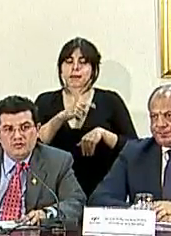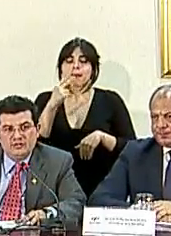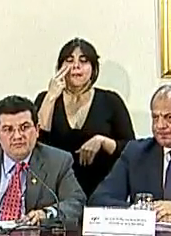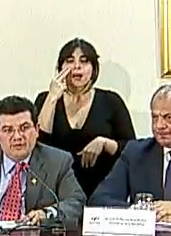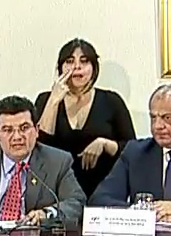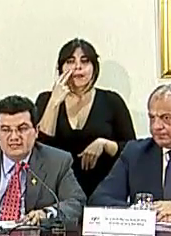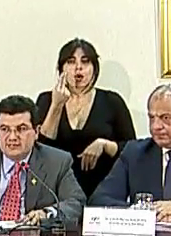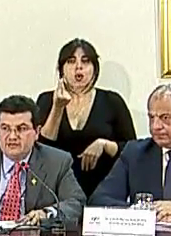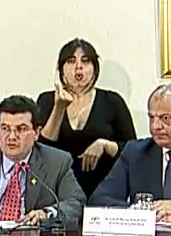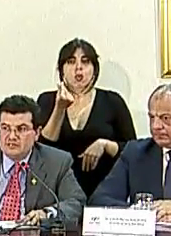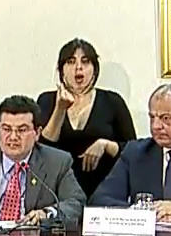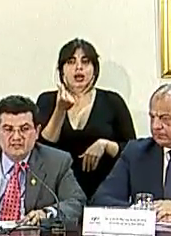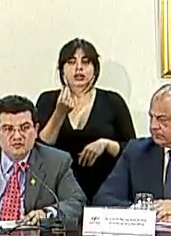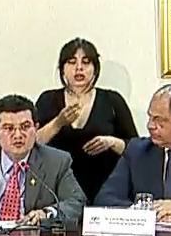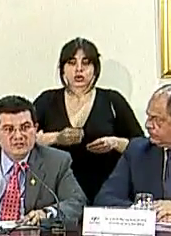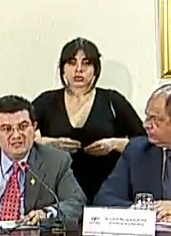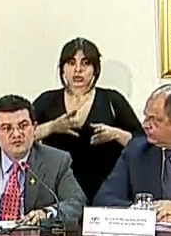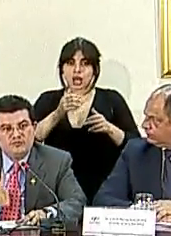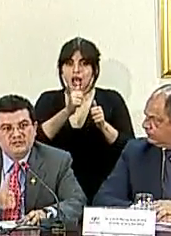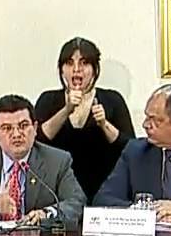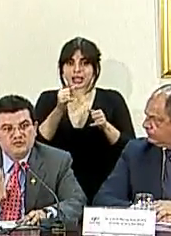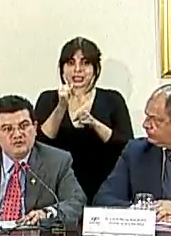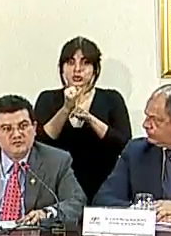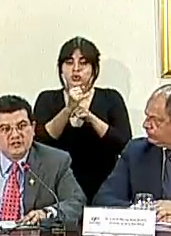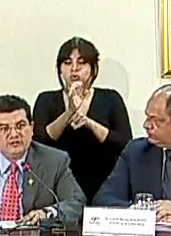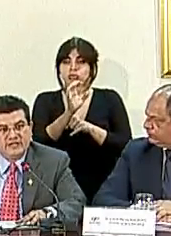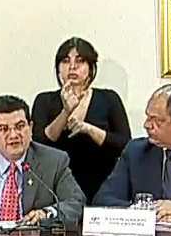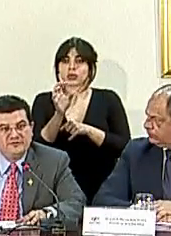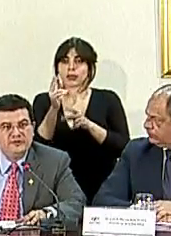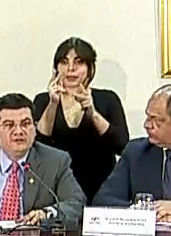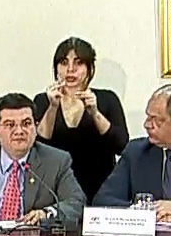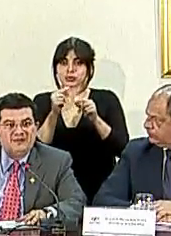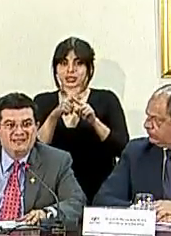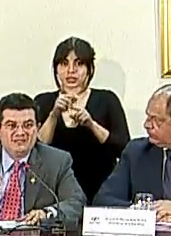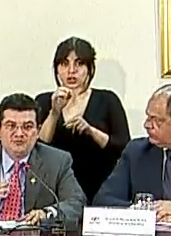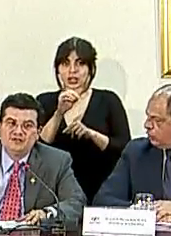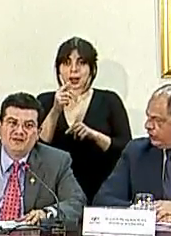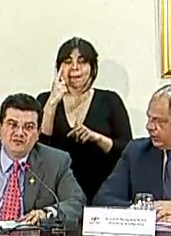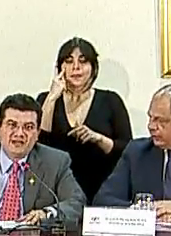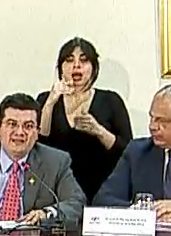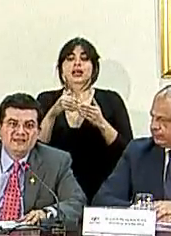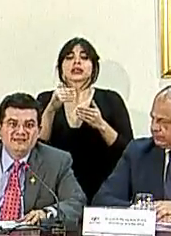cuánto van gastando las instituciones de su presupuesto extraordinario,